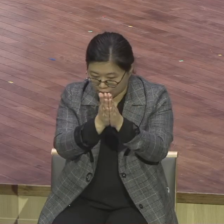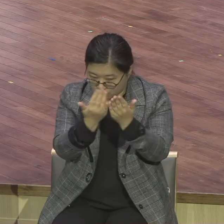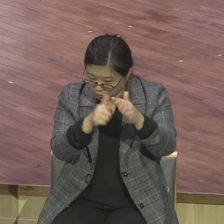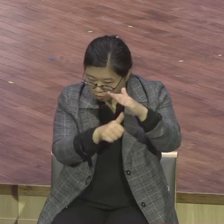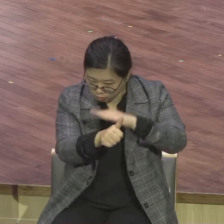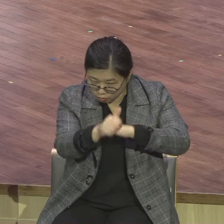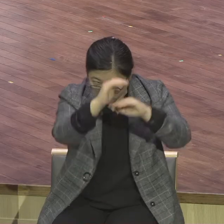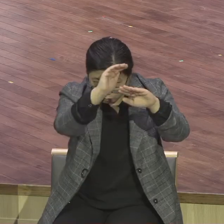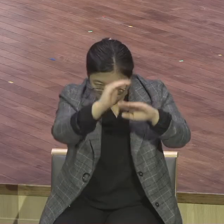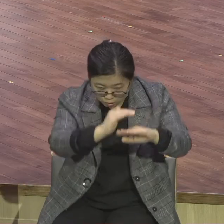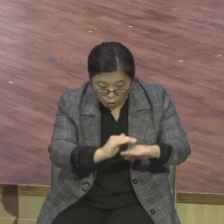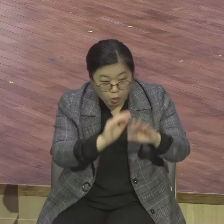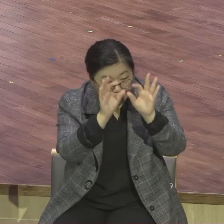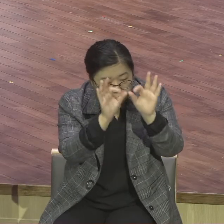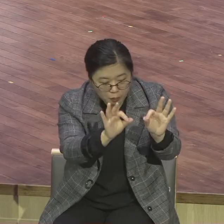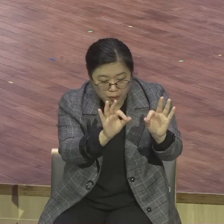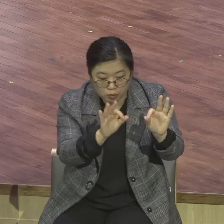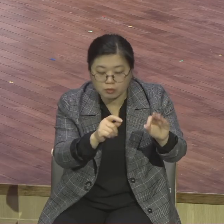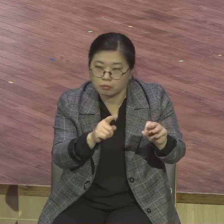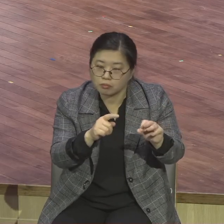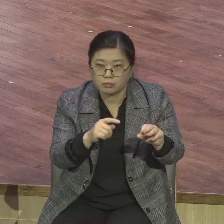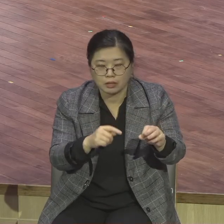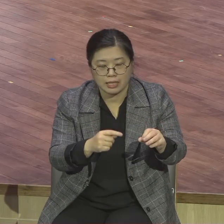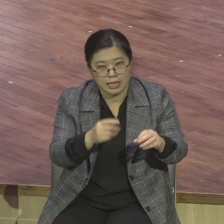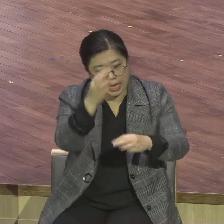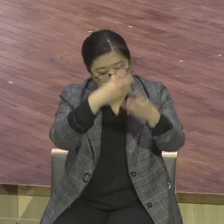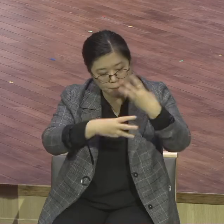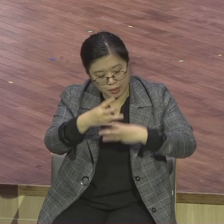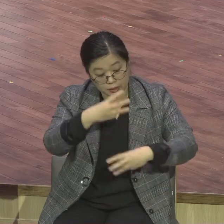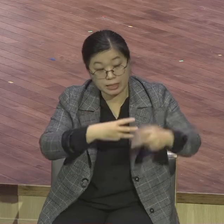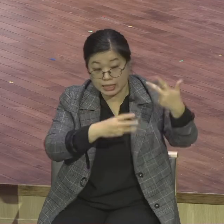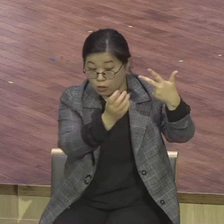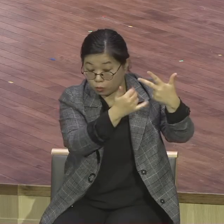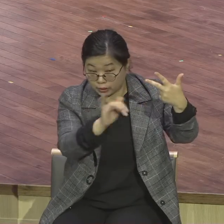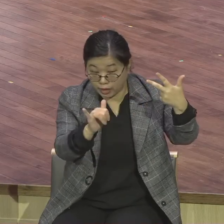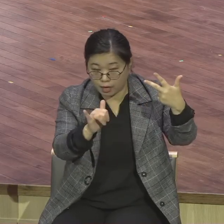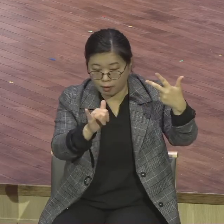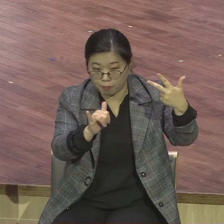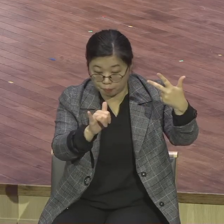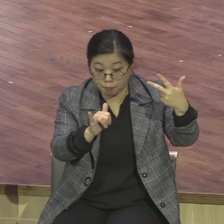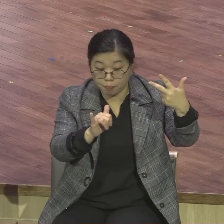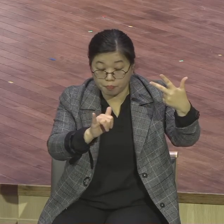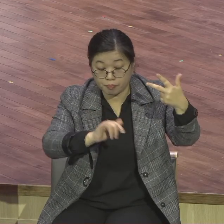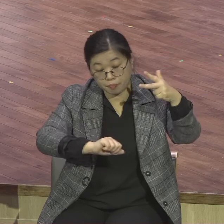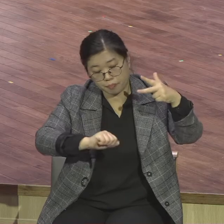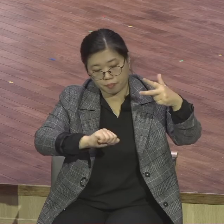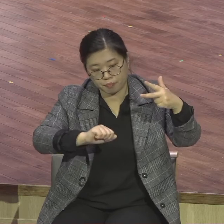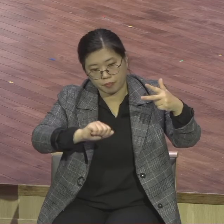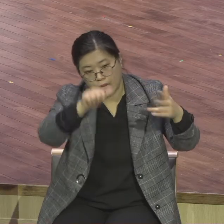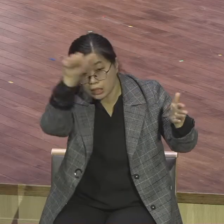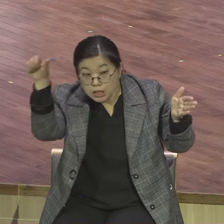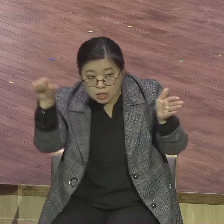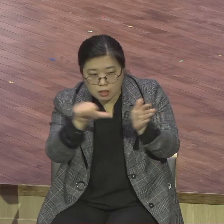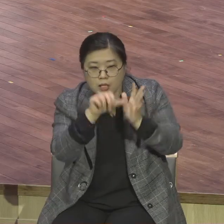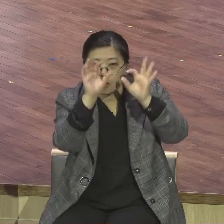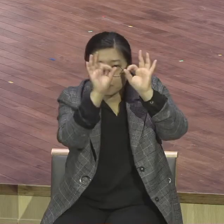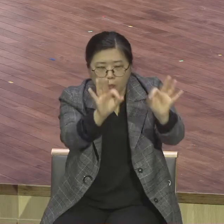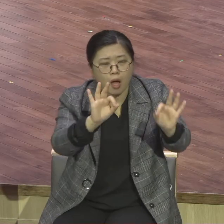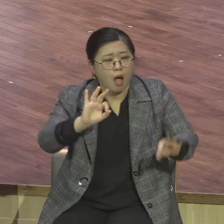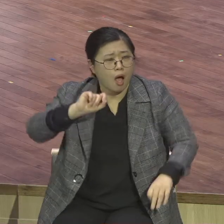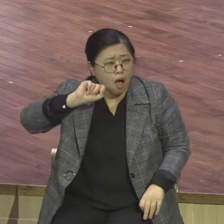바꿔버렸습니다. 그 대표적으로 일곱 명의 렘넌트. 어려움, 엄청난